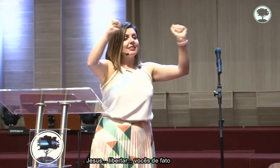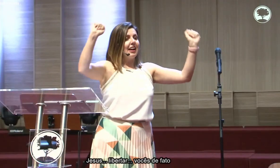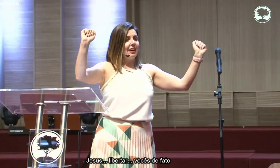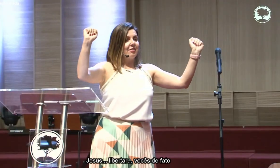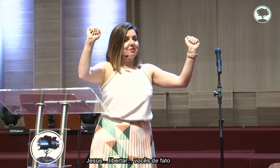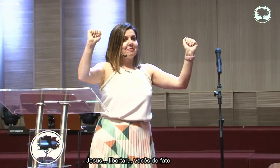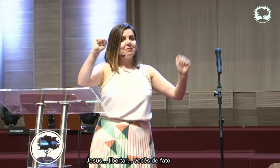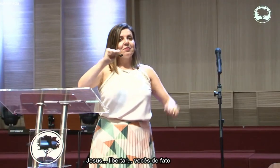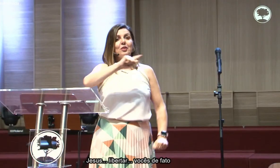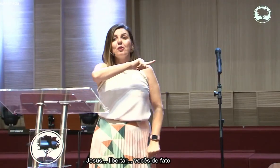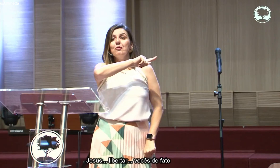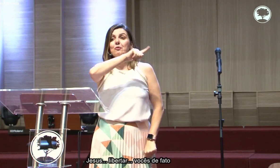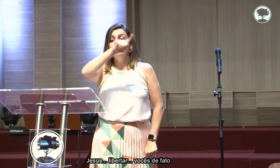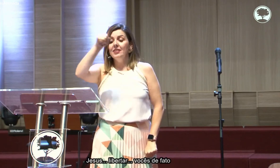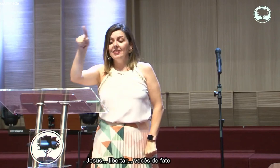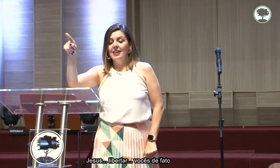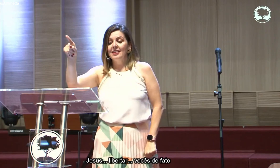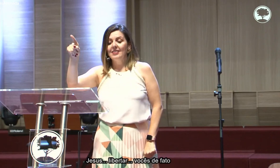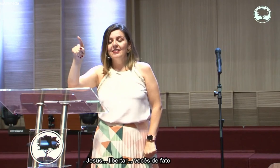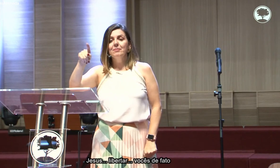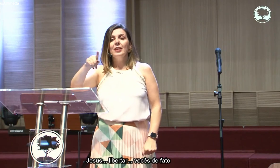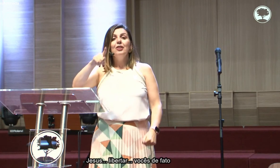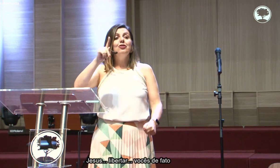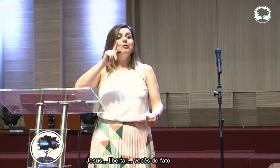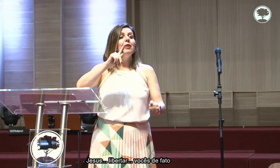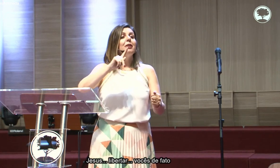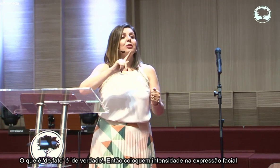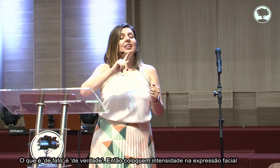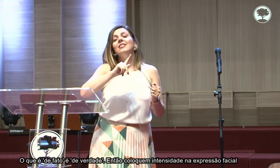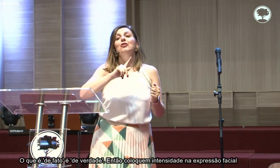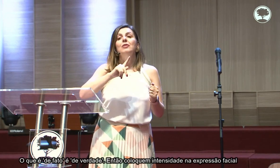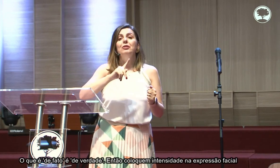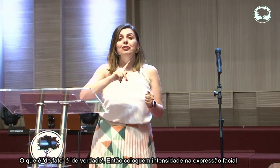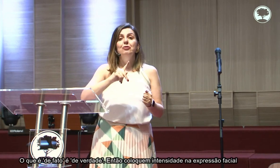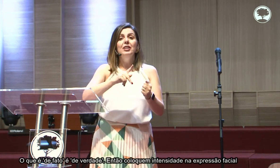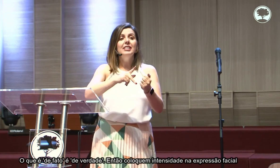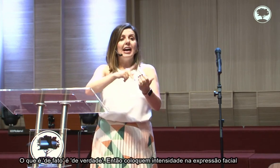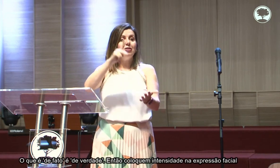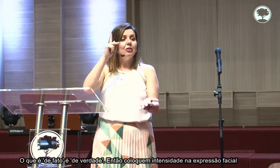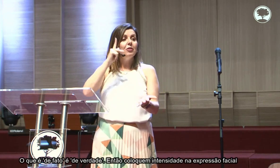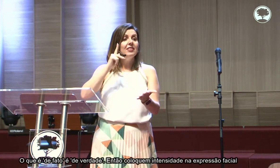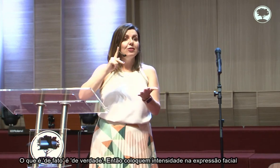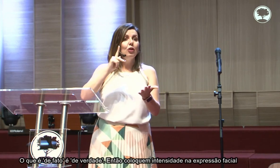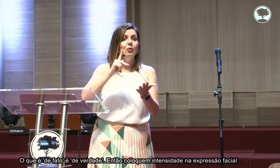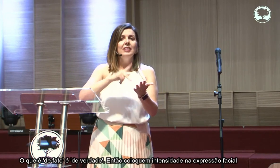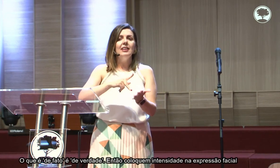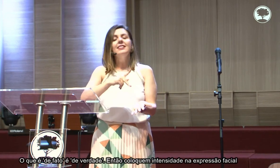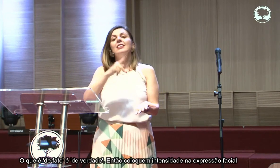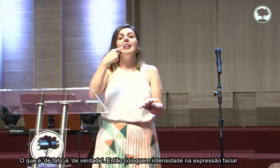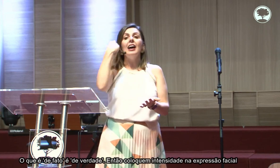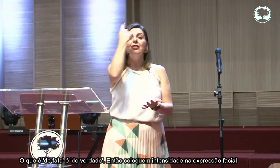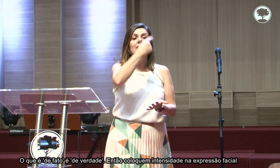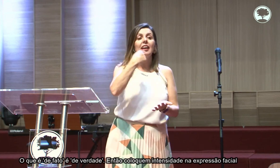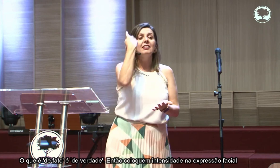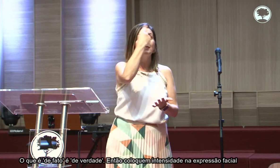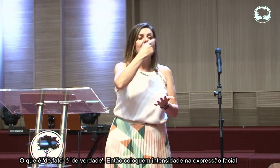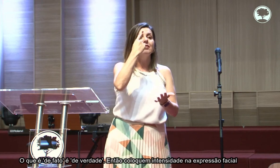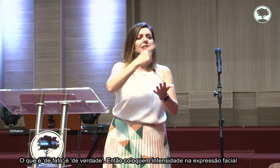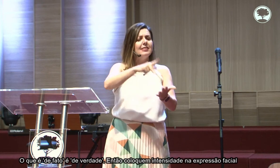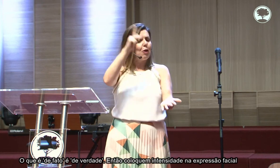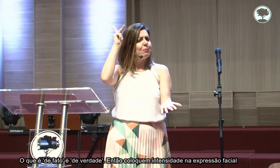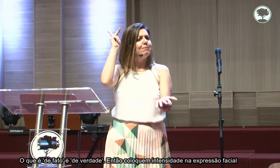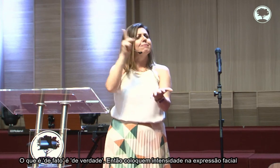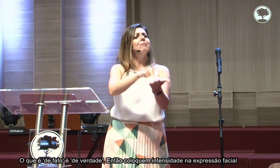Jesus libertar vocês, de fato. O é esse fato é? verdade. Então, vocês colocam a intensidade na